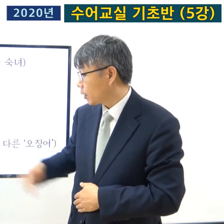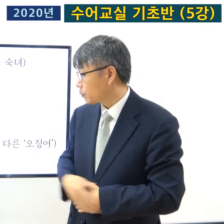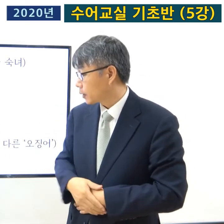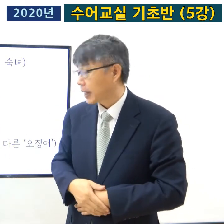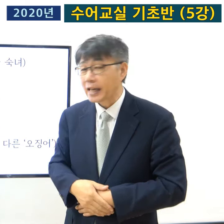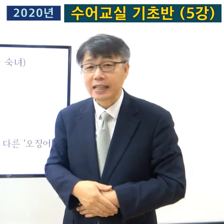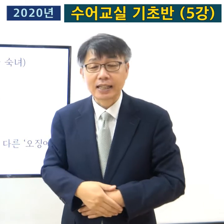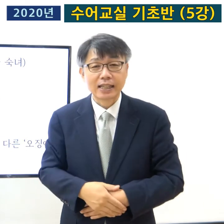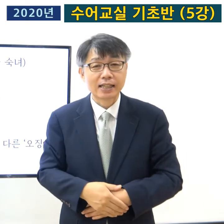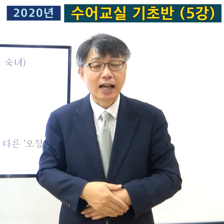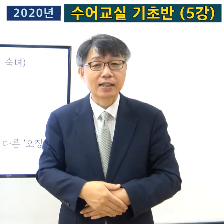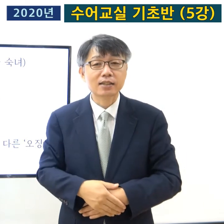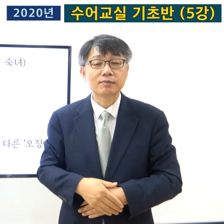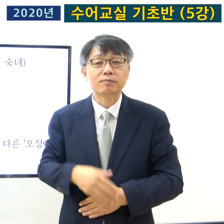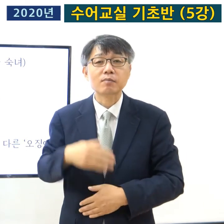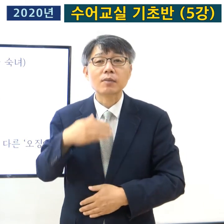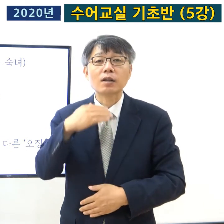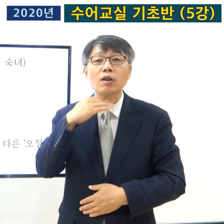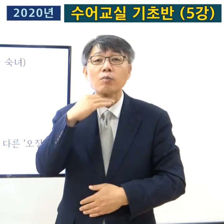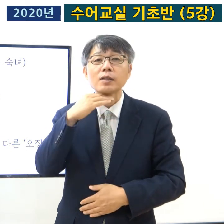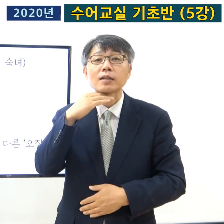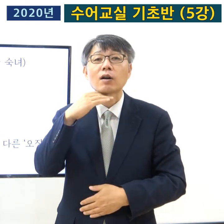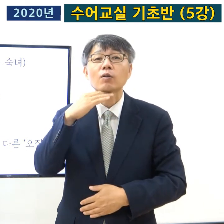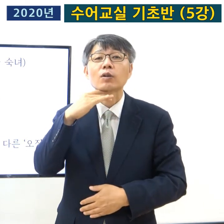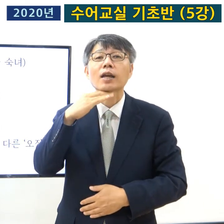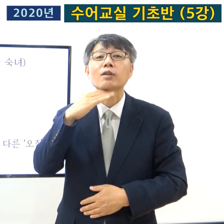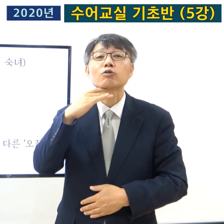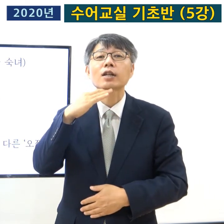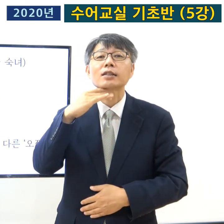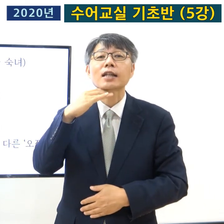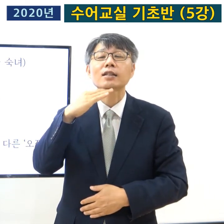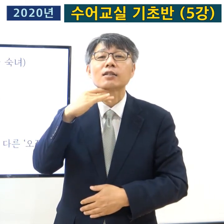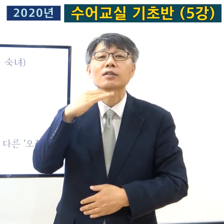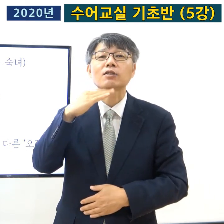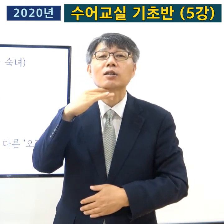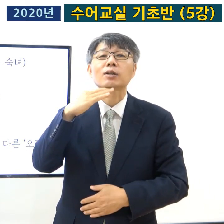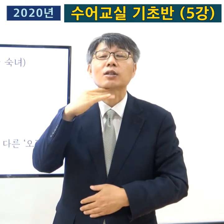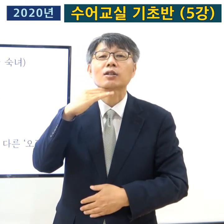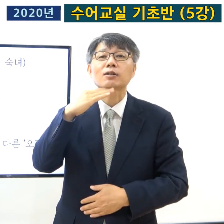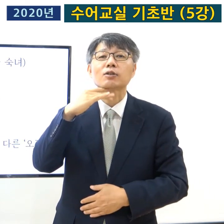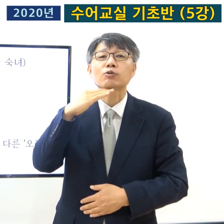다음, 나이는 턱 밑에서 이렇게 숫자를 세는 것처럼 이렇게 두드려